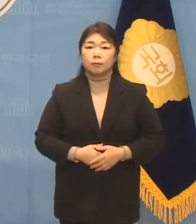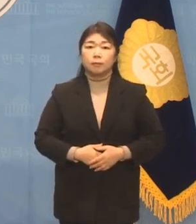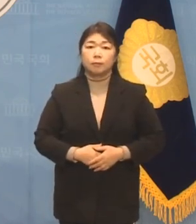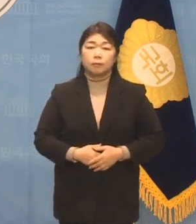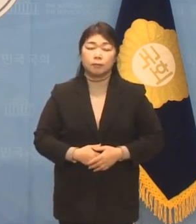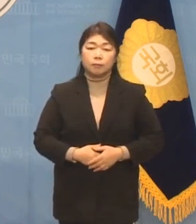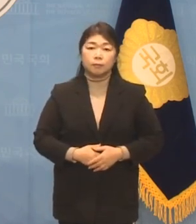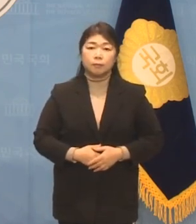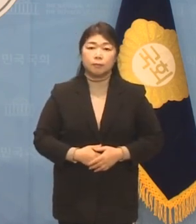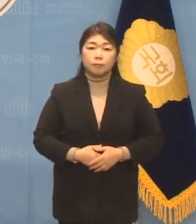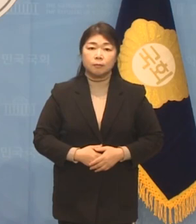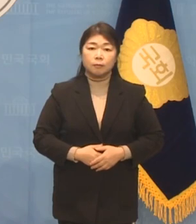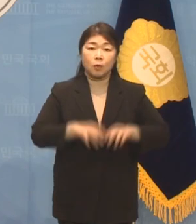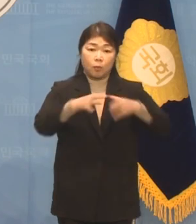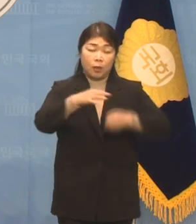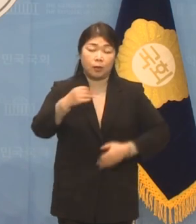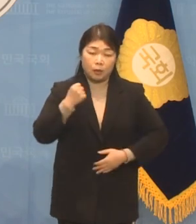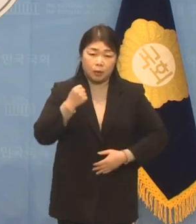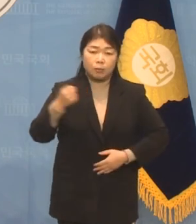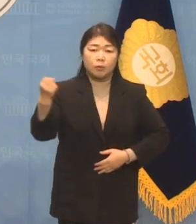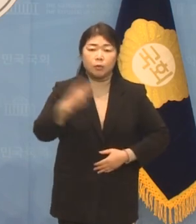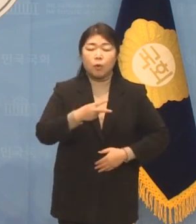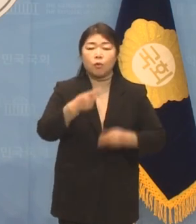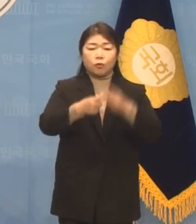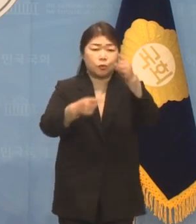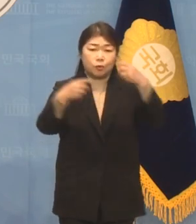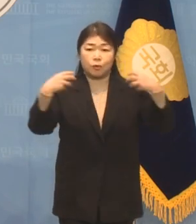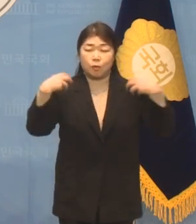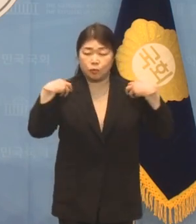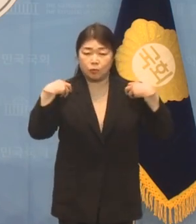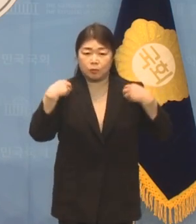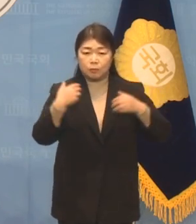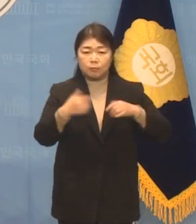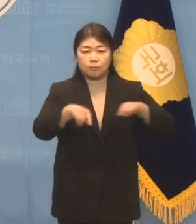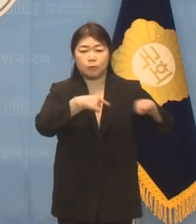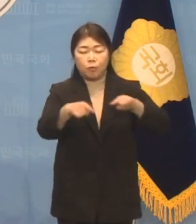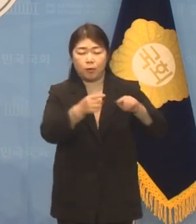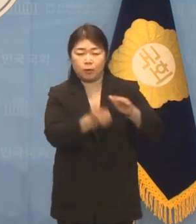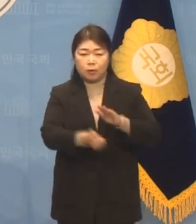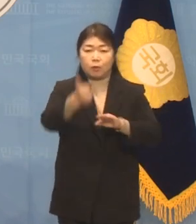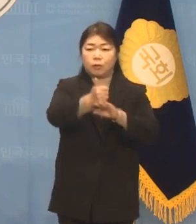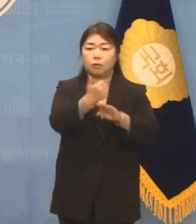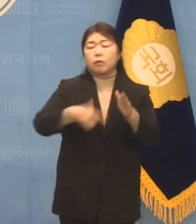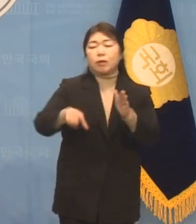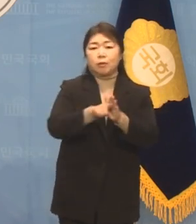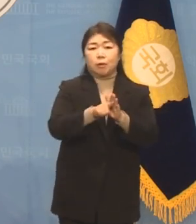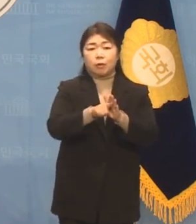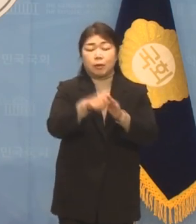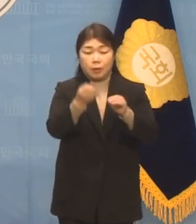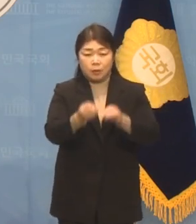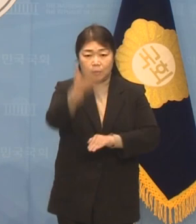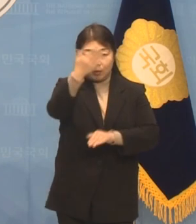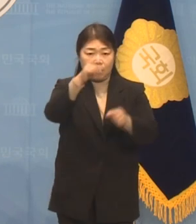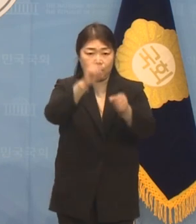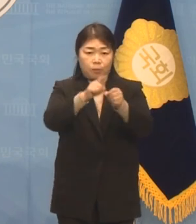우리 당과 윤석열 정권의 성공을 위해 승리의 한 길로